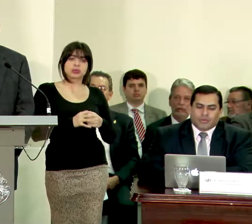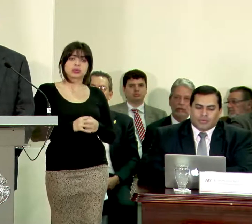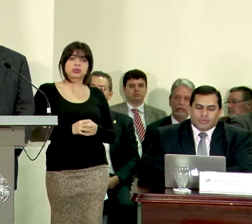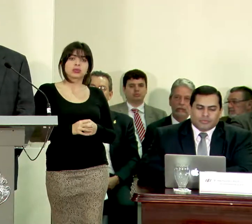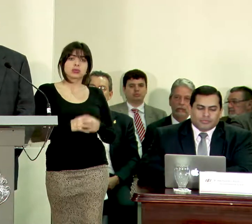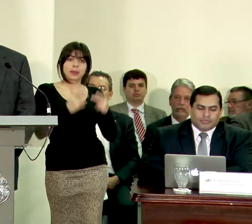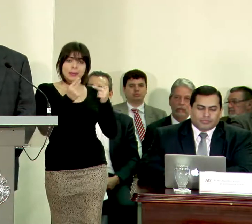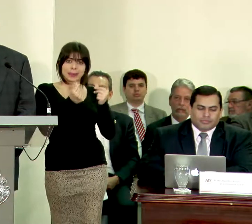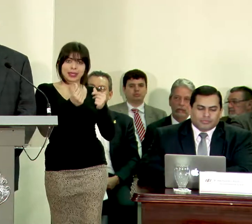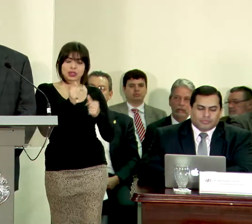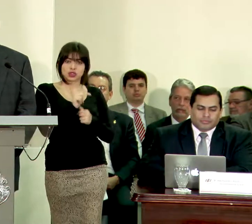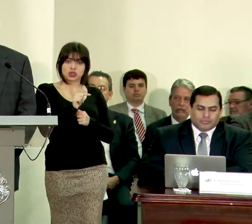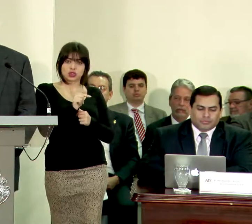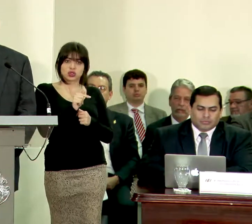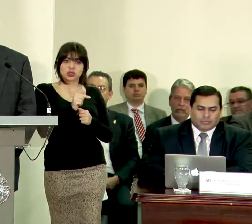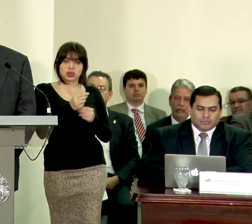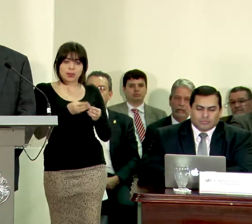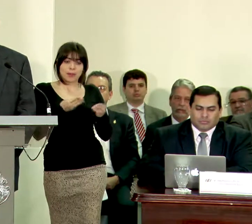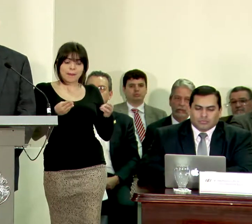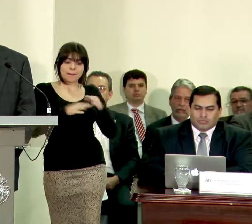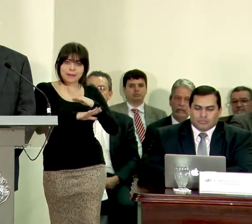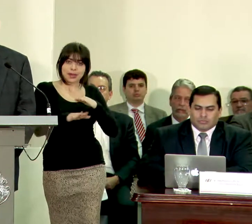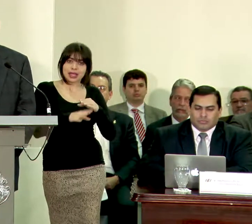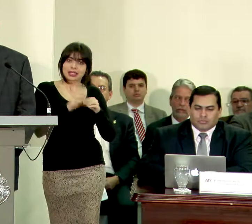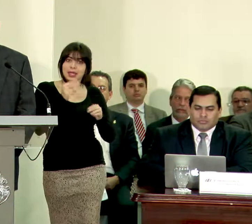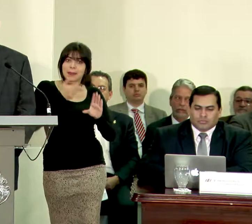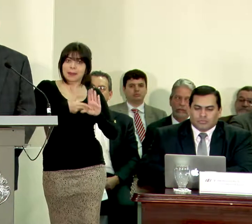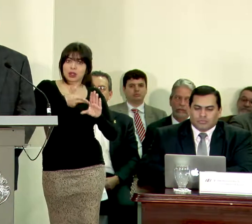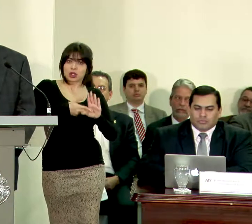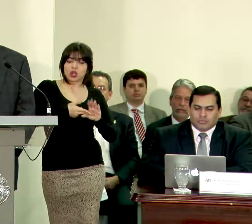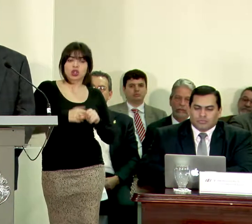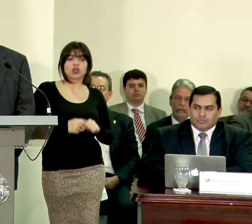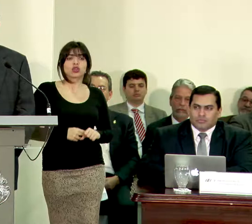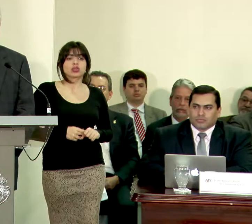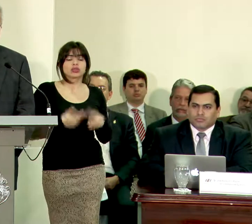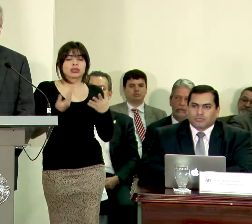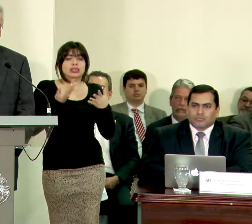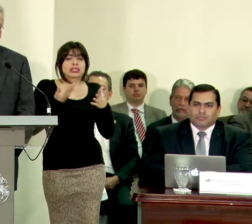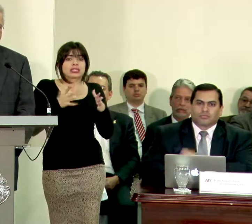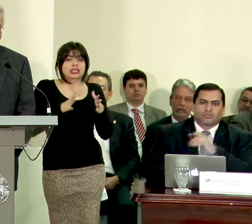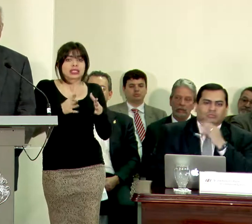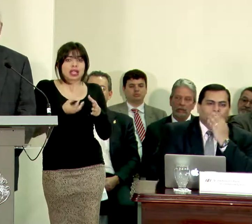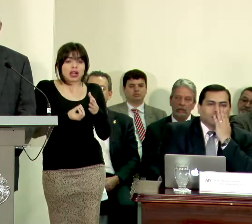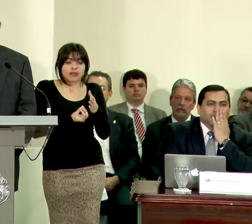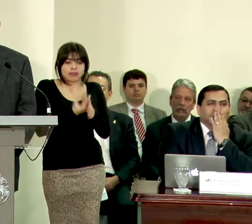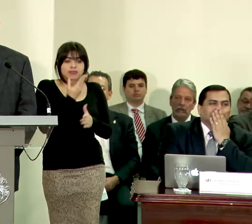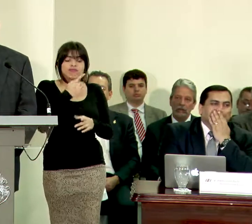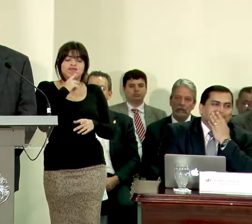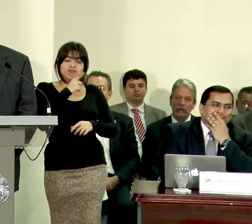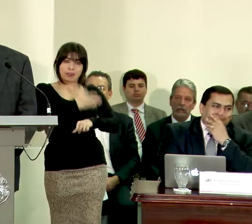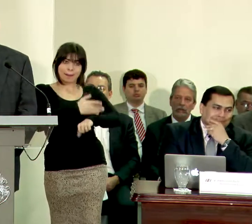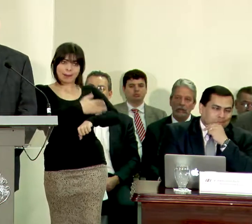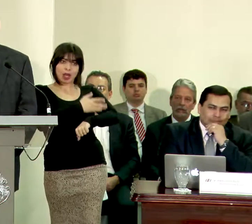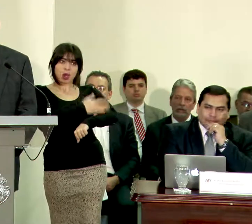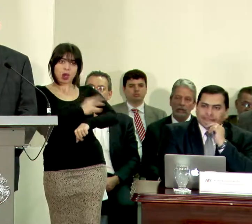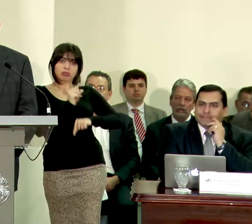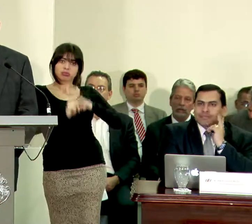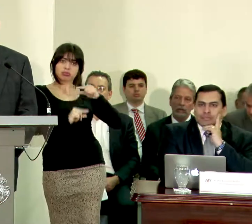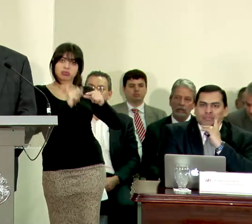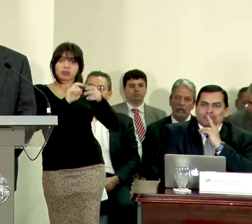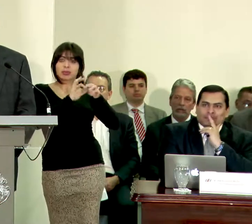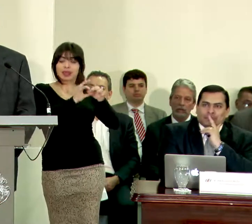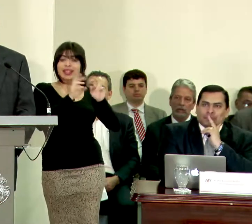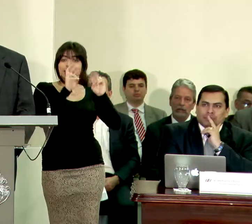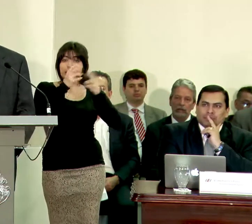de los precios de las materias primas y el petróleo, que ha generado, digamos, una mejora sustancial en los